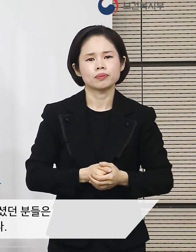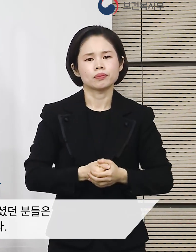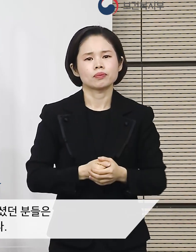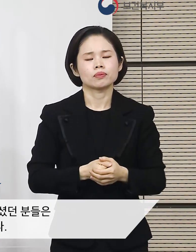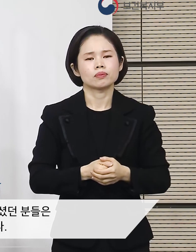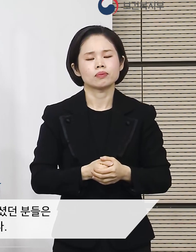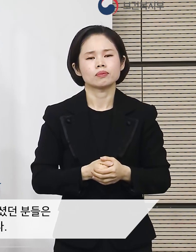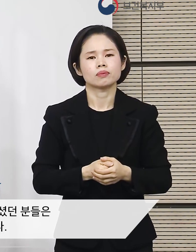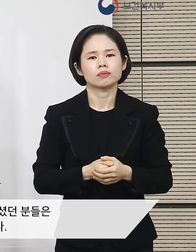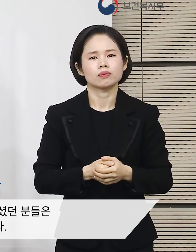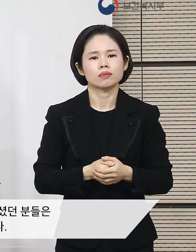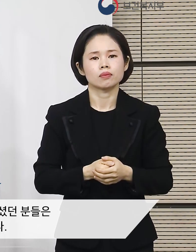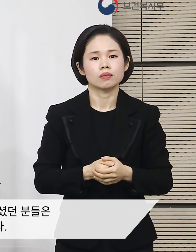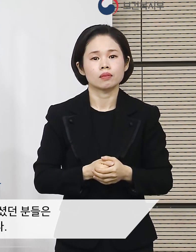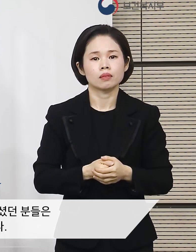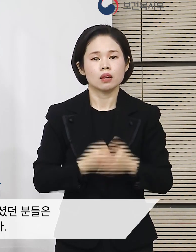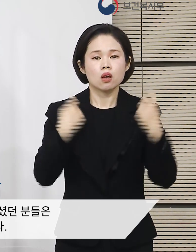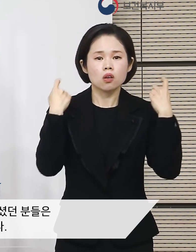양해를 요청드립니다.